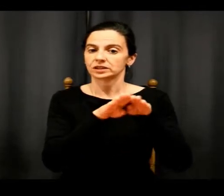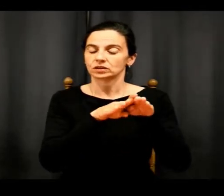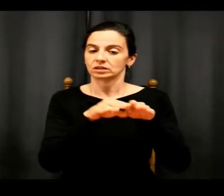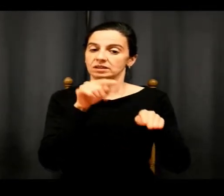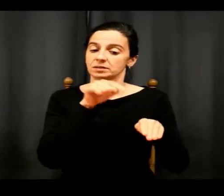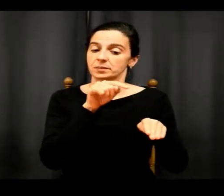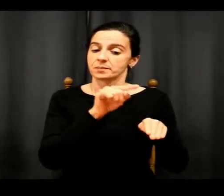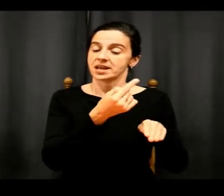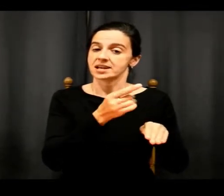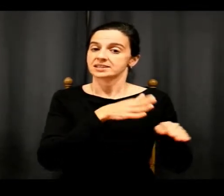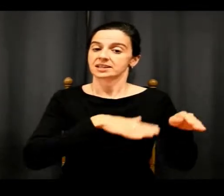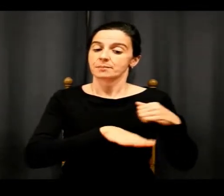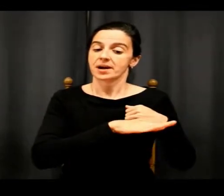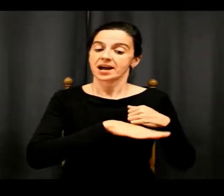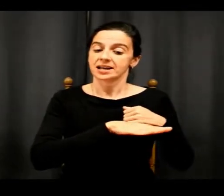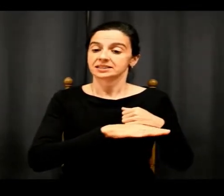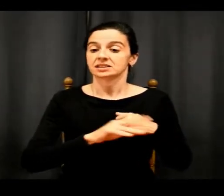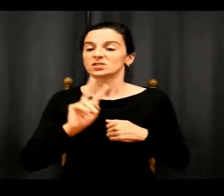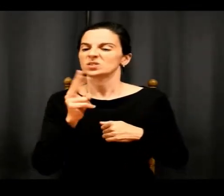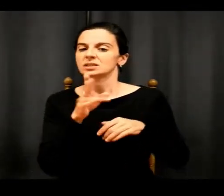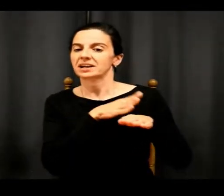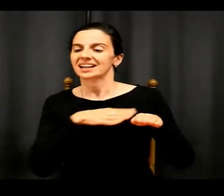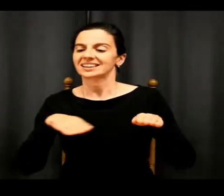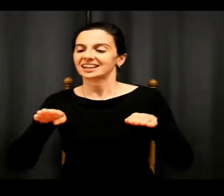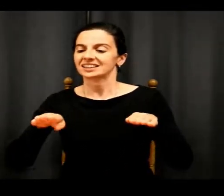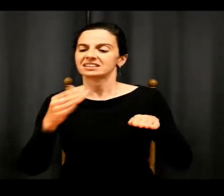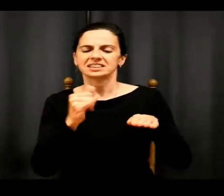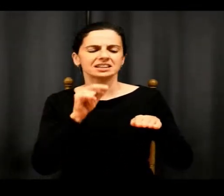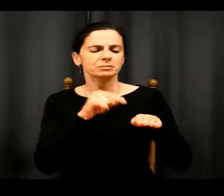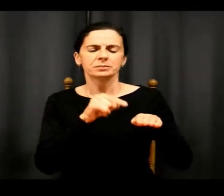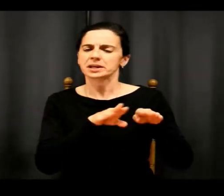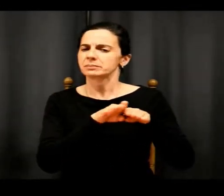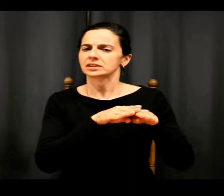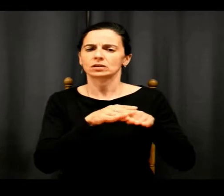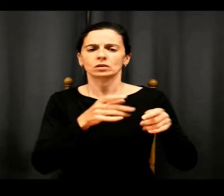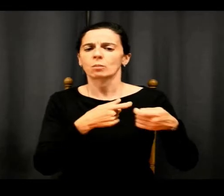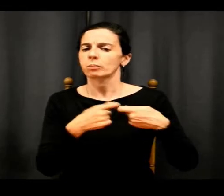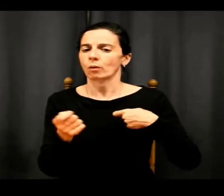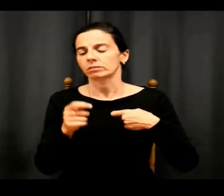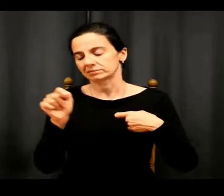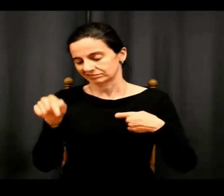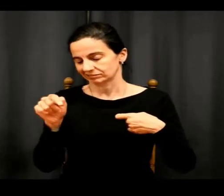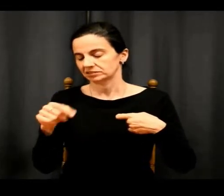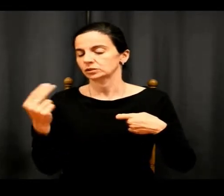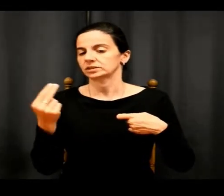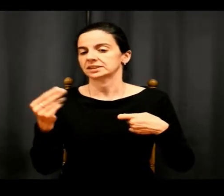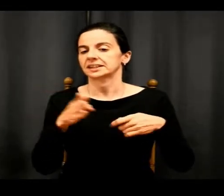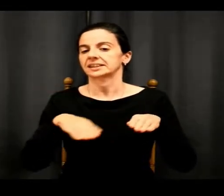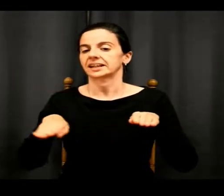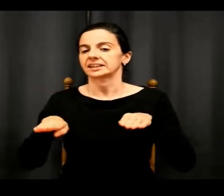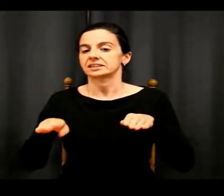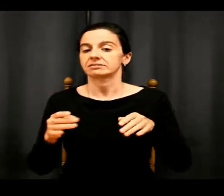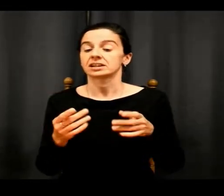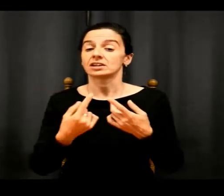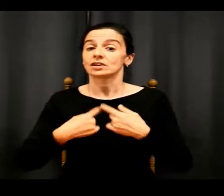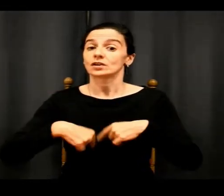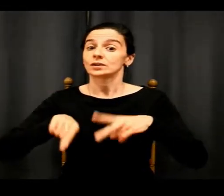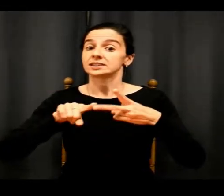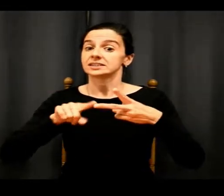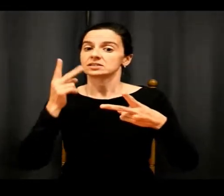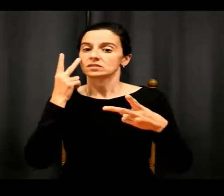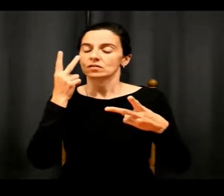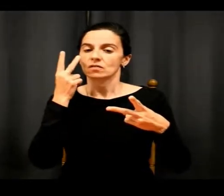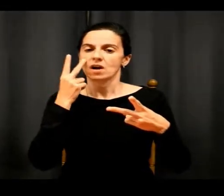de base et une méthode alternative lorsque cette méthode de base ne pourra pas être utilisée. Nous verrons aussi où